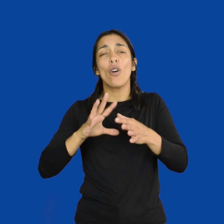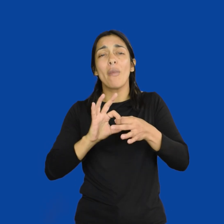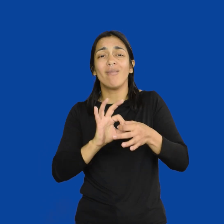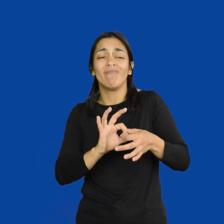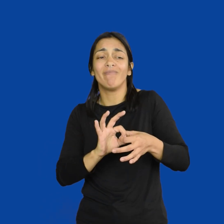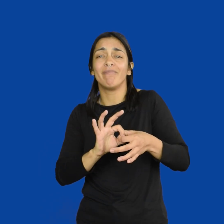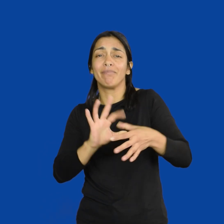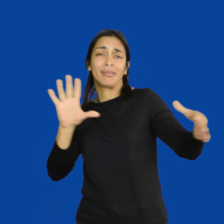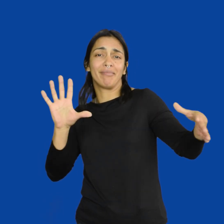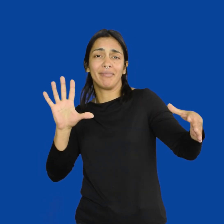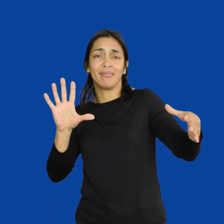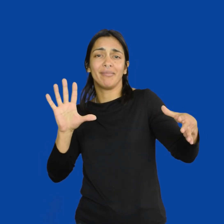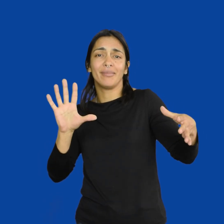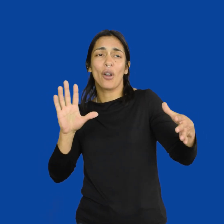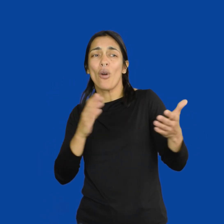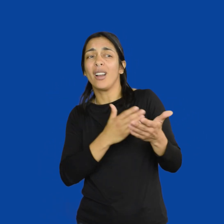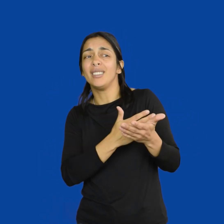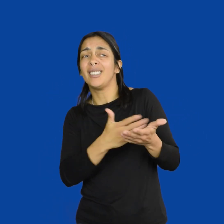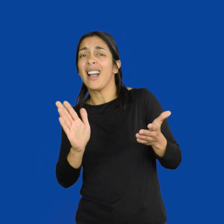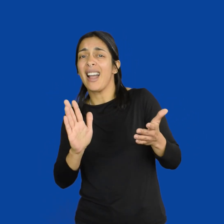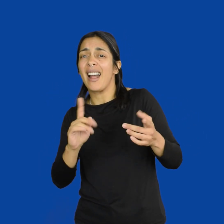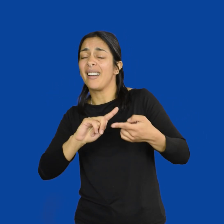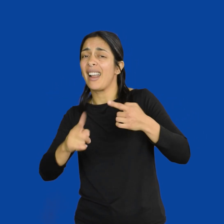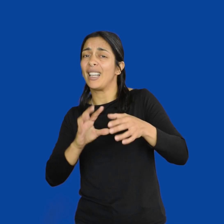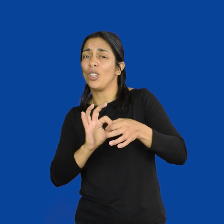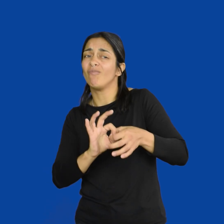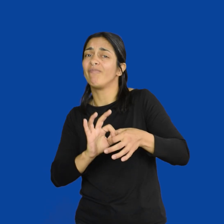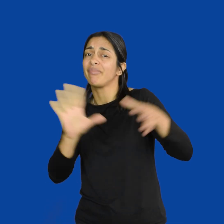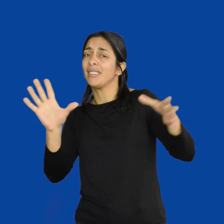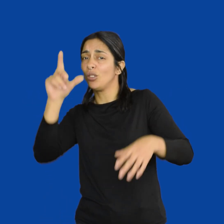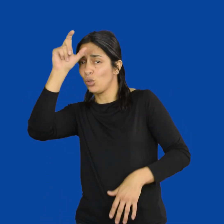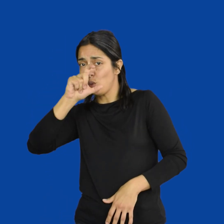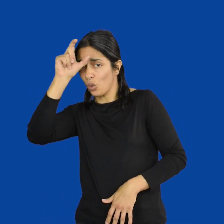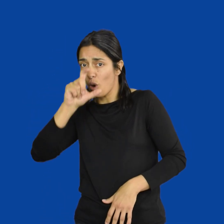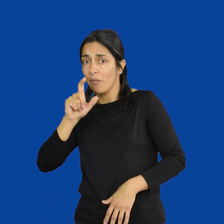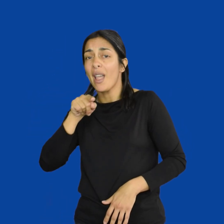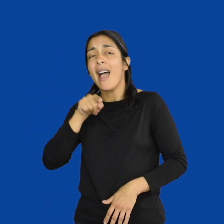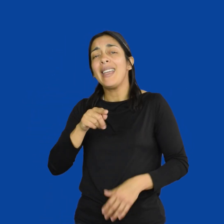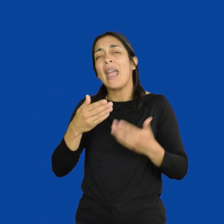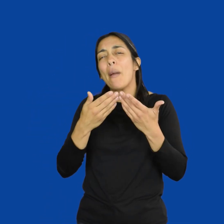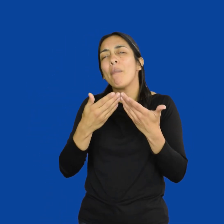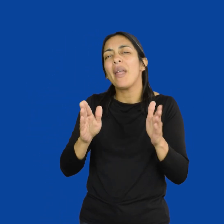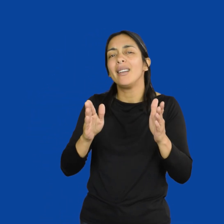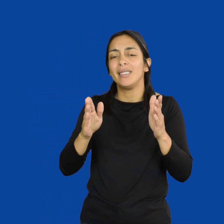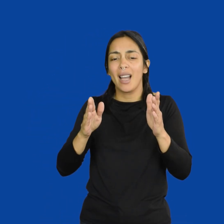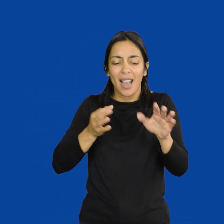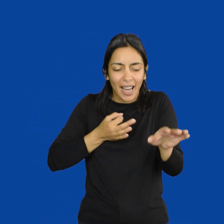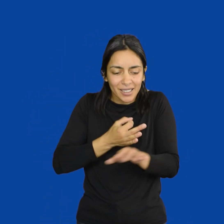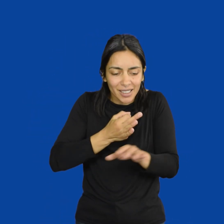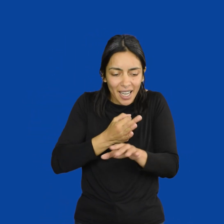Especialmente que fuese su padre quien inició el desprendimiento de una costumbre que los vinculaba a sus victimarios demostraba un nuevo comienzo